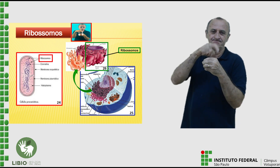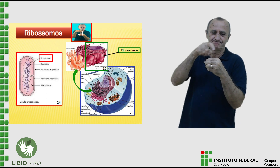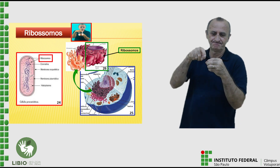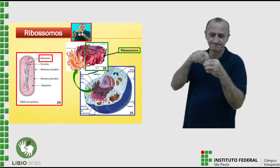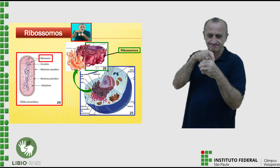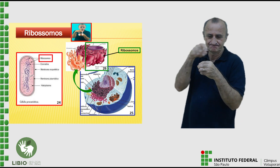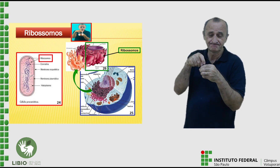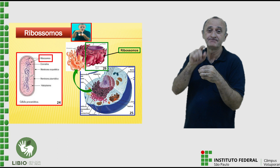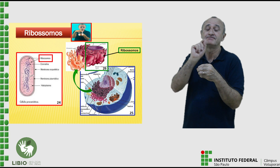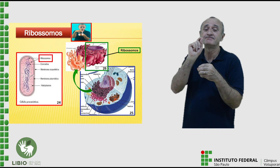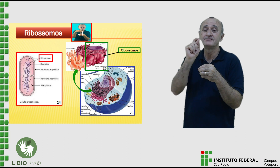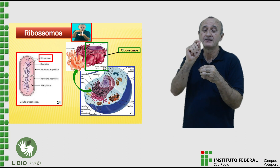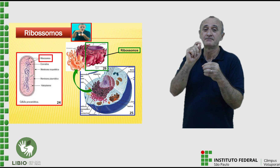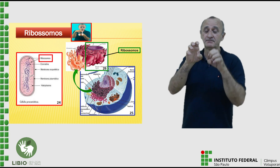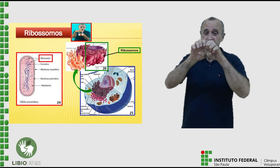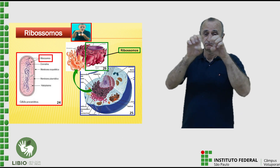Veja,